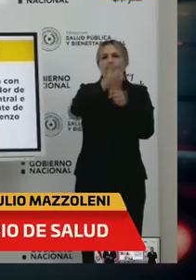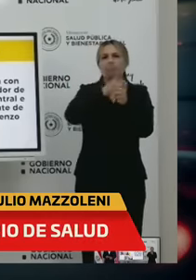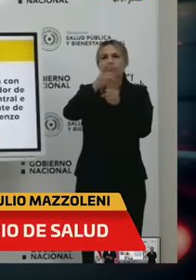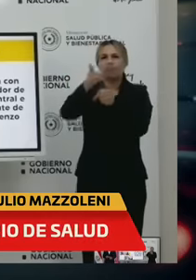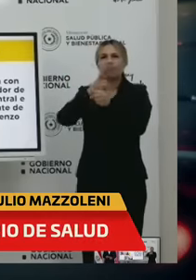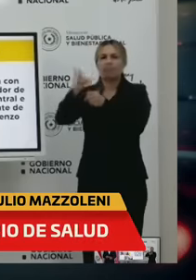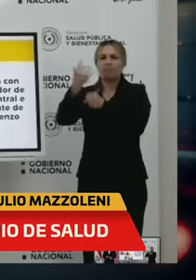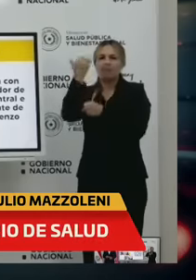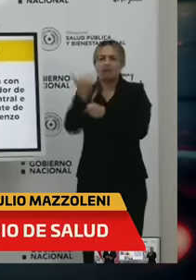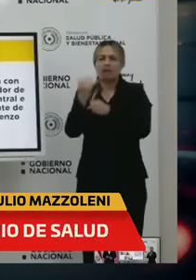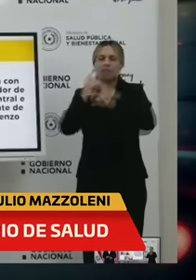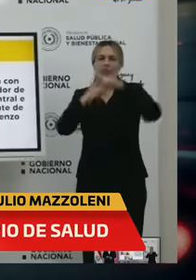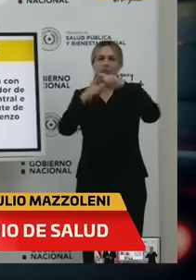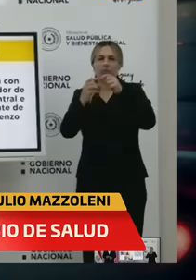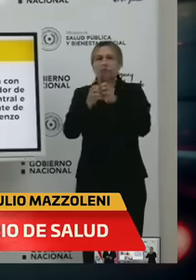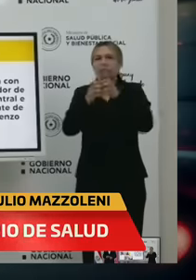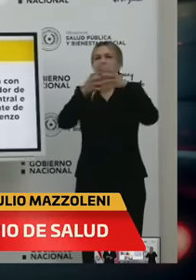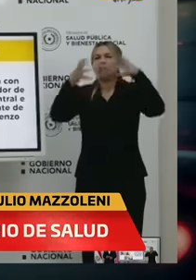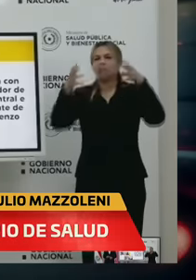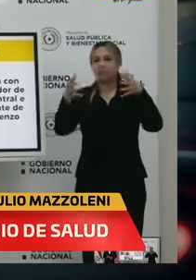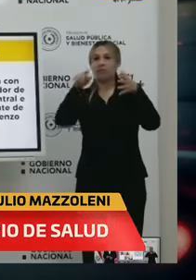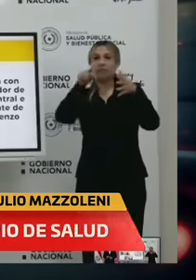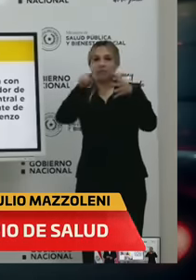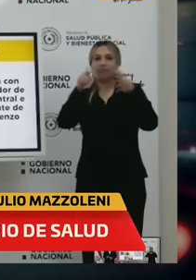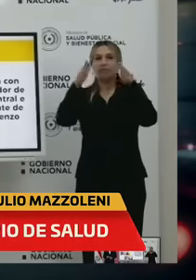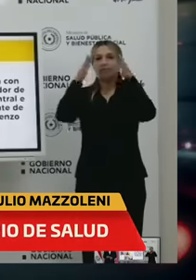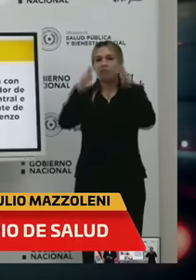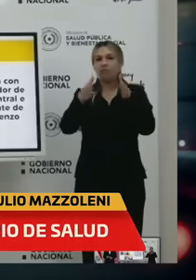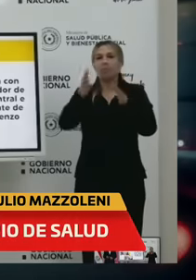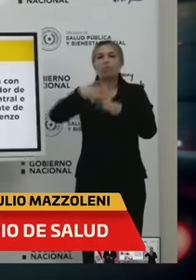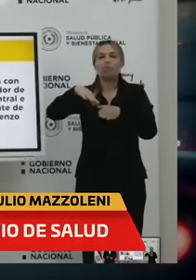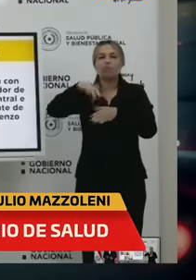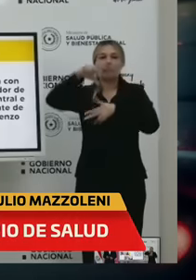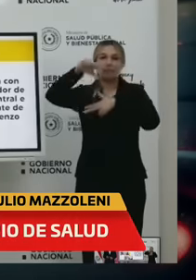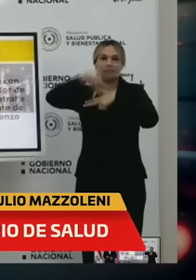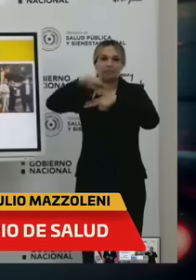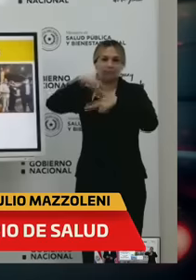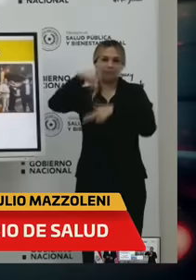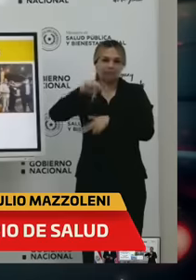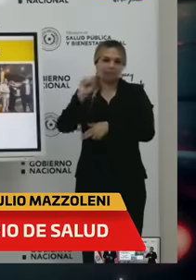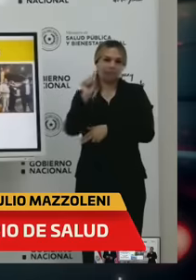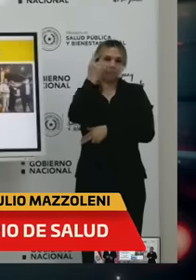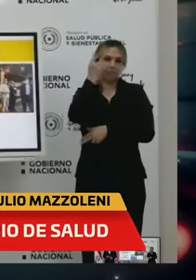más afectados y con fuerte énfasis en Central en este momento.